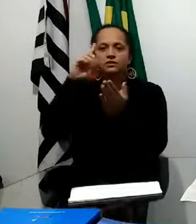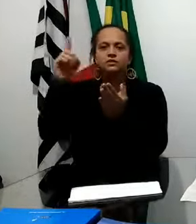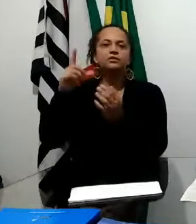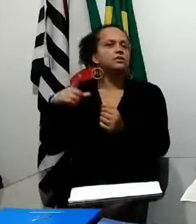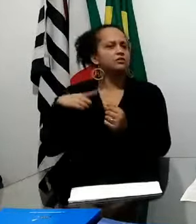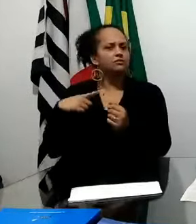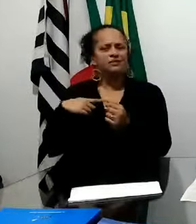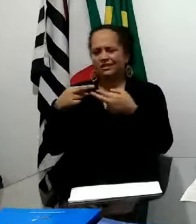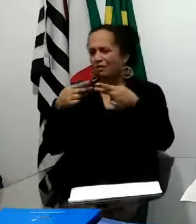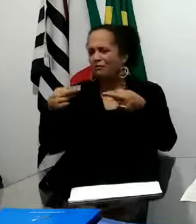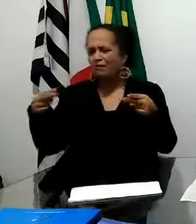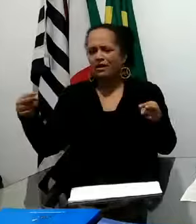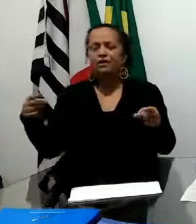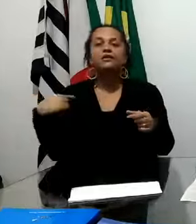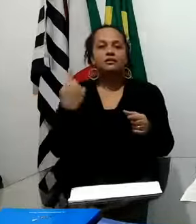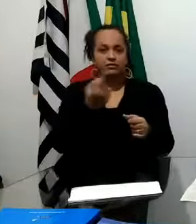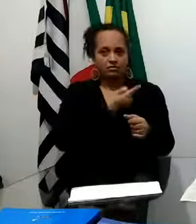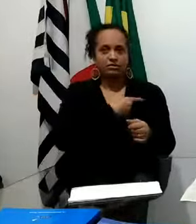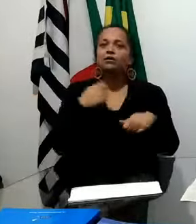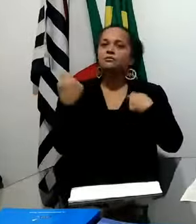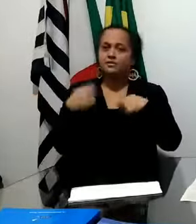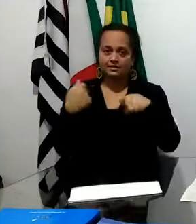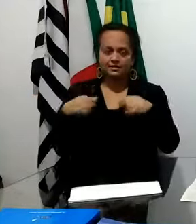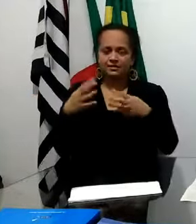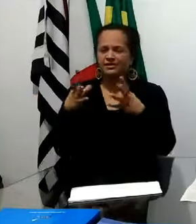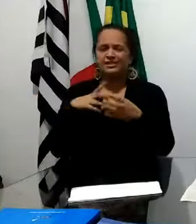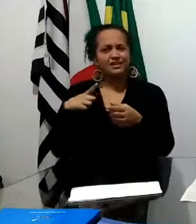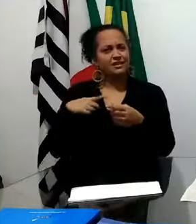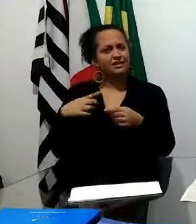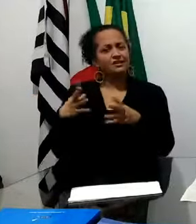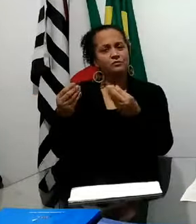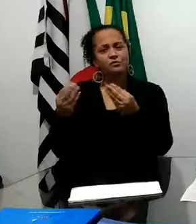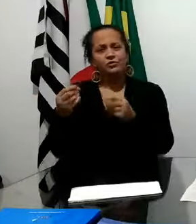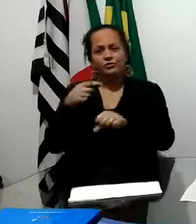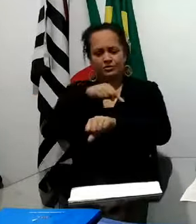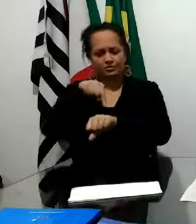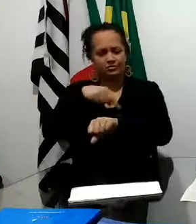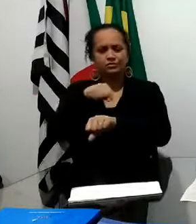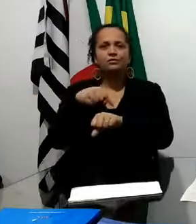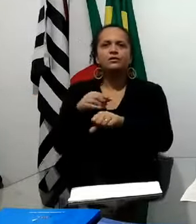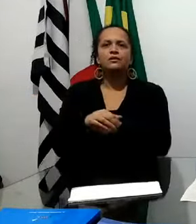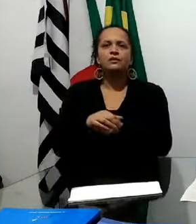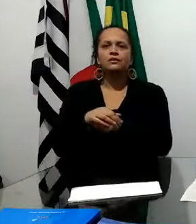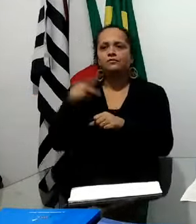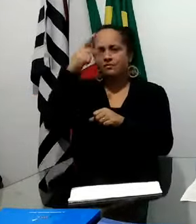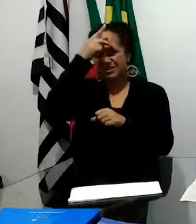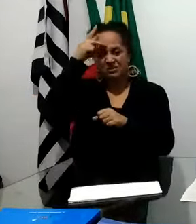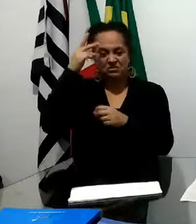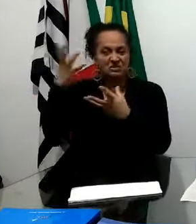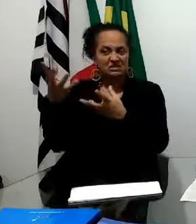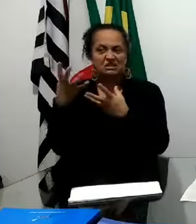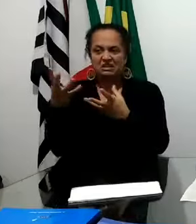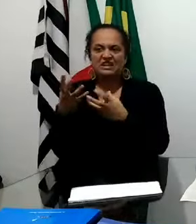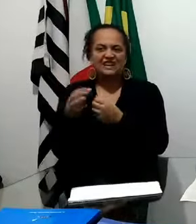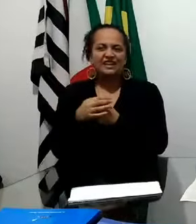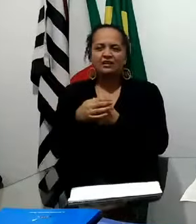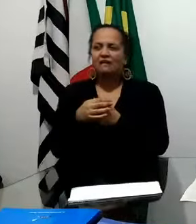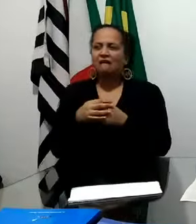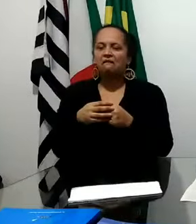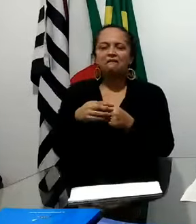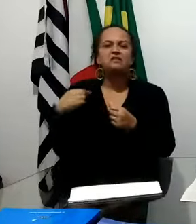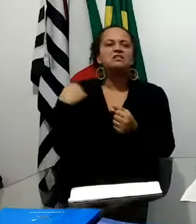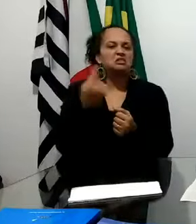muitas distrações, é muito entretenimento, é muita coisa para roubar nosso tempo e para nos tirar do foco daquilo que